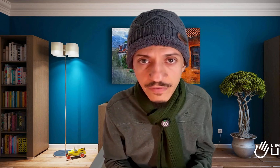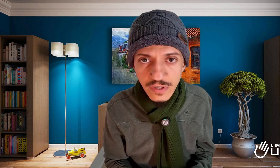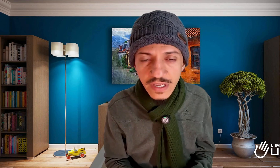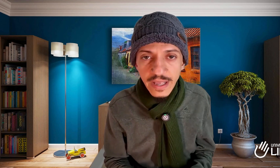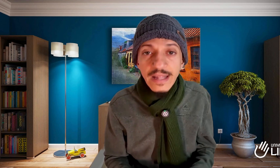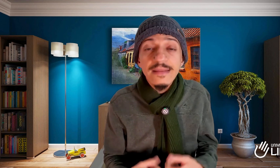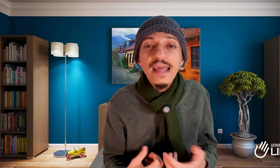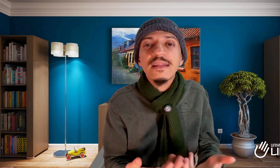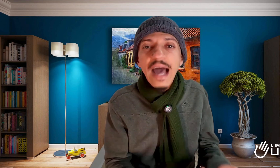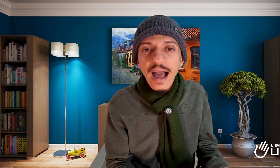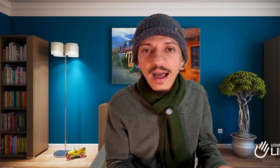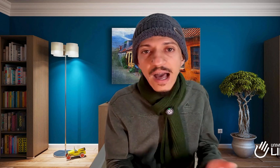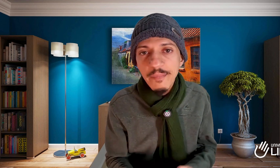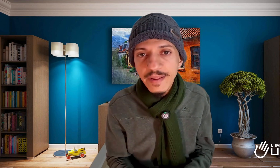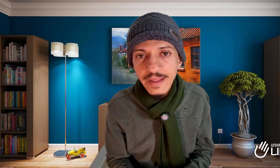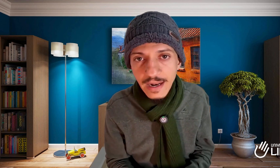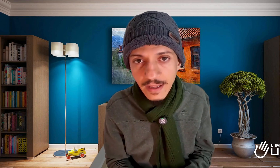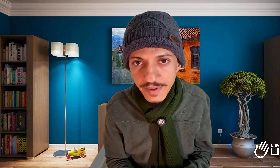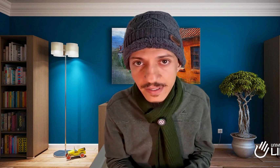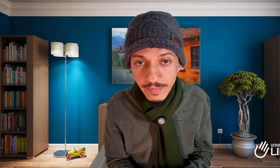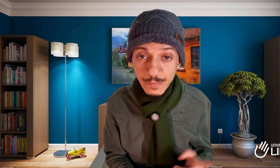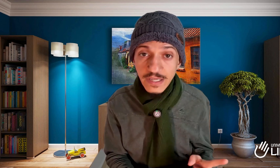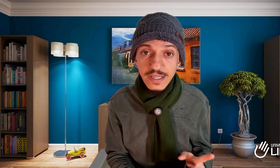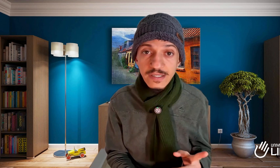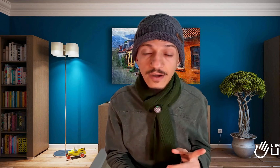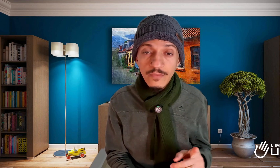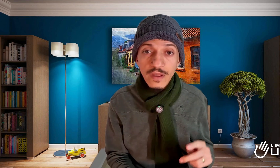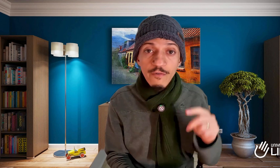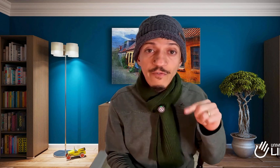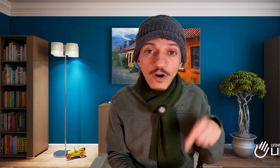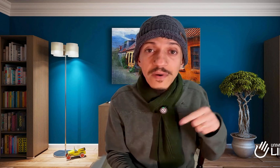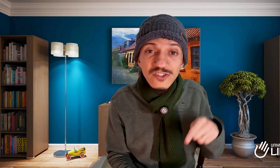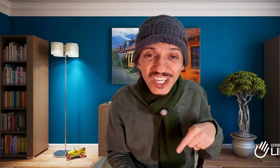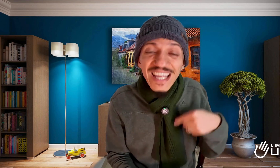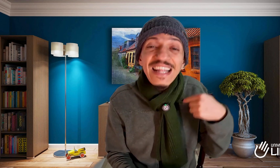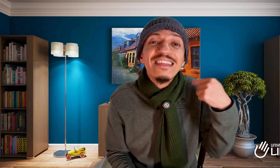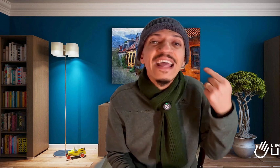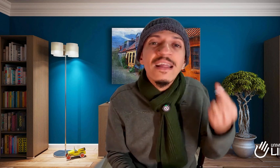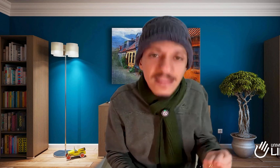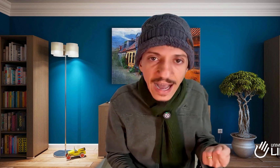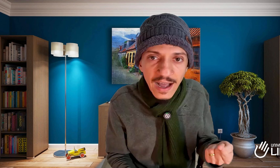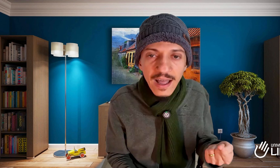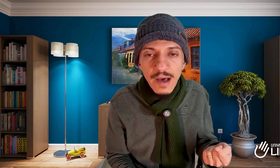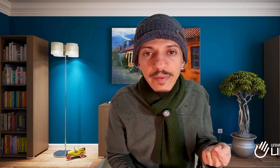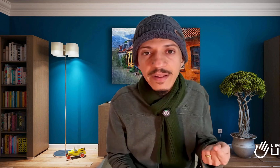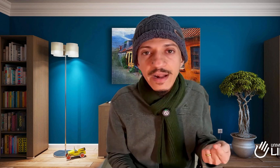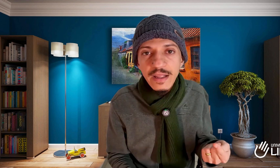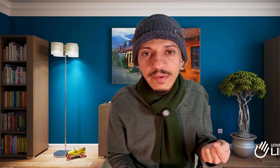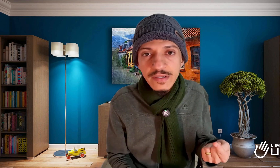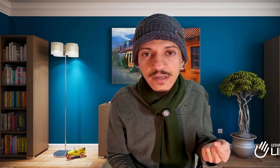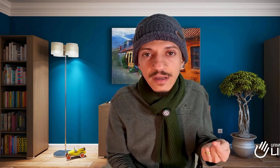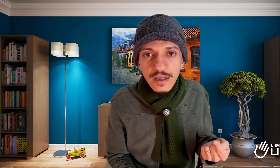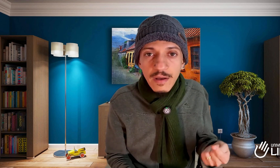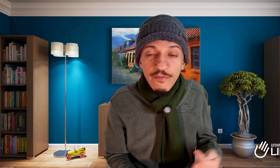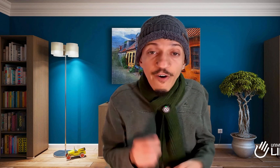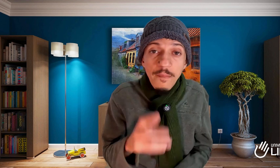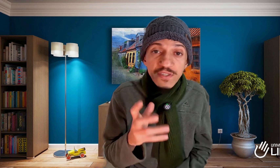você tentar aprender a Libras. Mas preste atenção, formas de tentar aprender a Libras. Formas de que